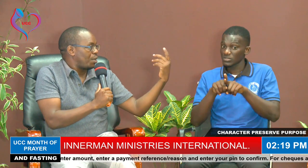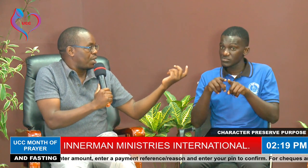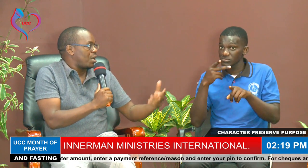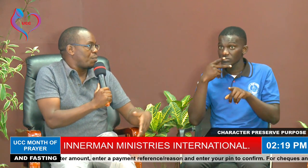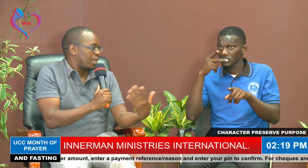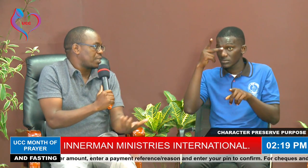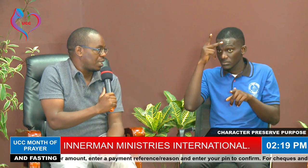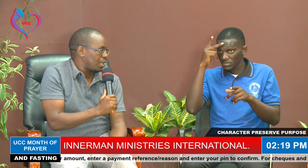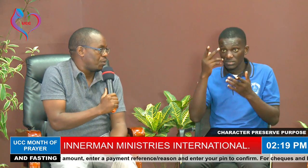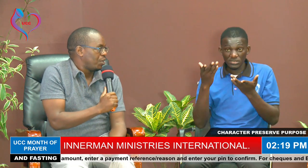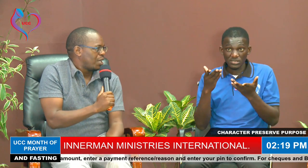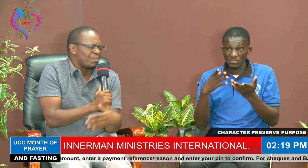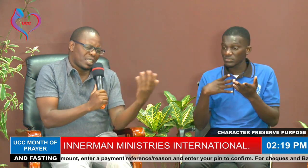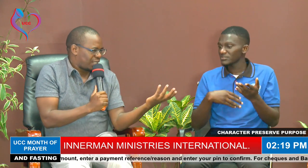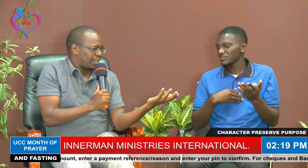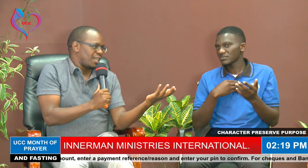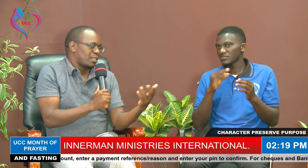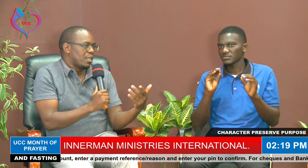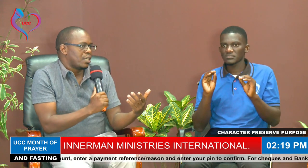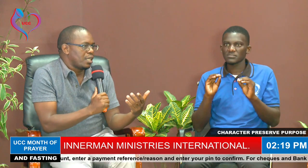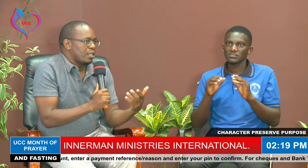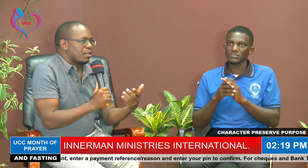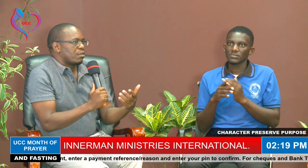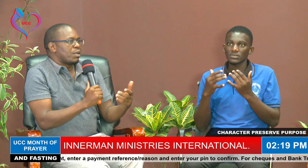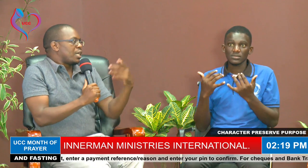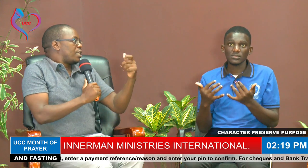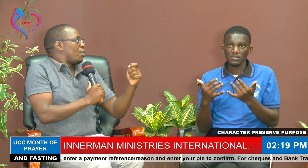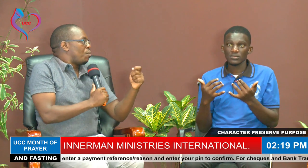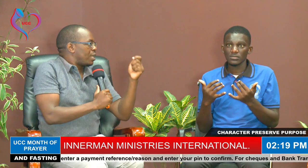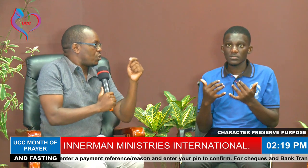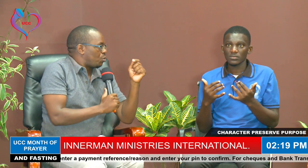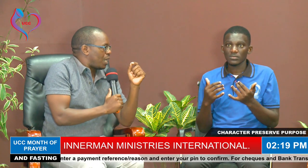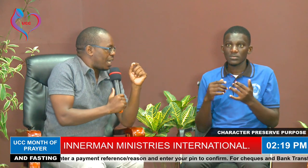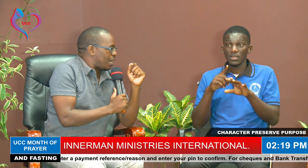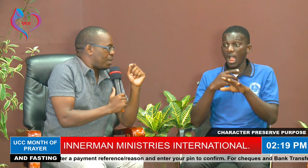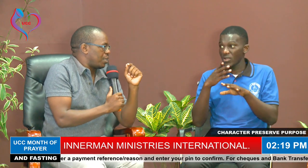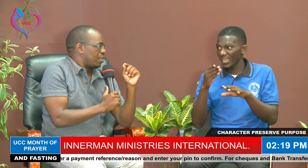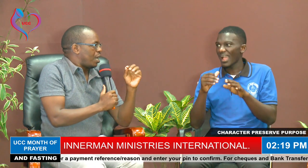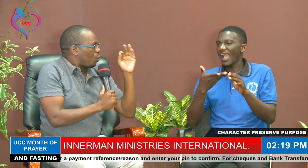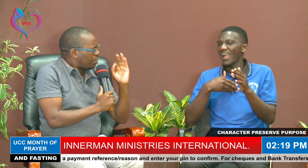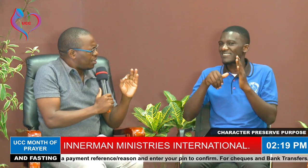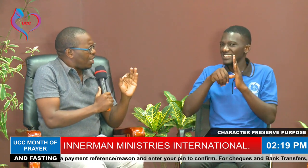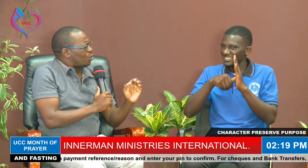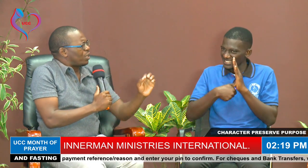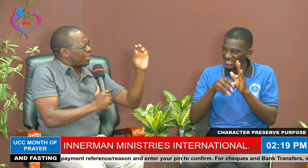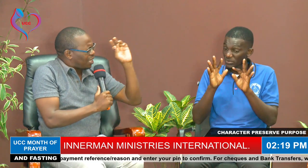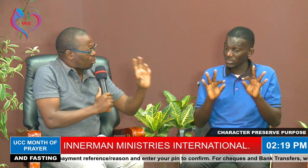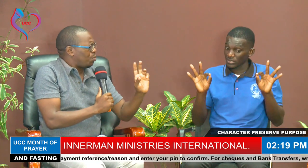ya abida nkawu mpenga sigenda wu. I'm just like that. Na ye, wenye ndila wu mbali nsunganga ya amani. I went there, it was like